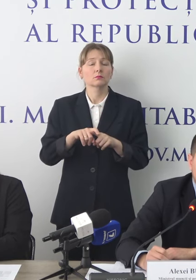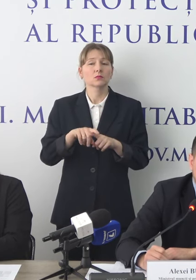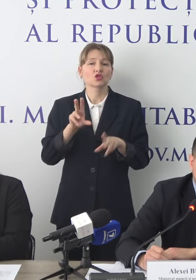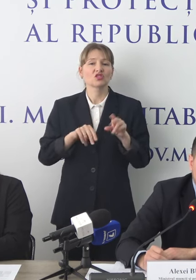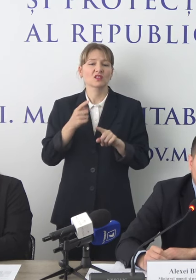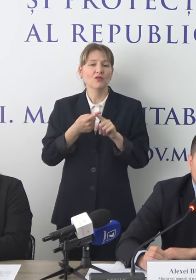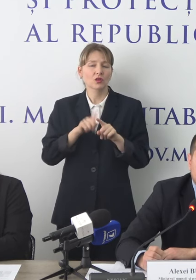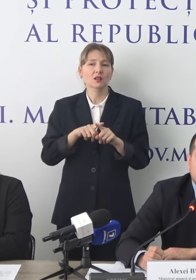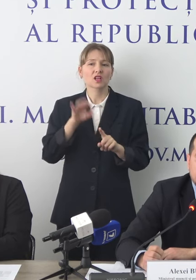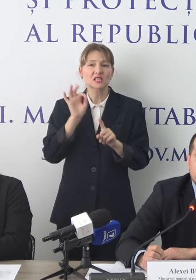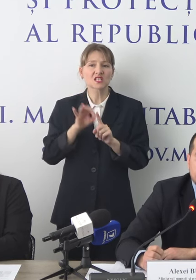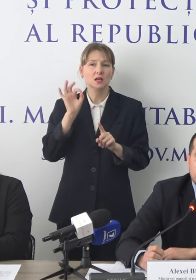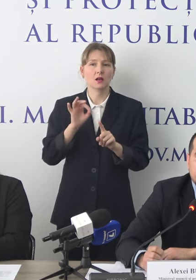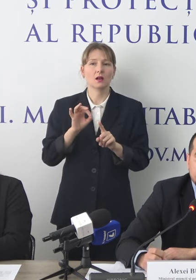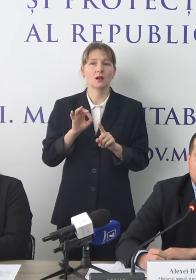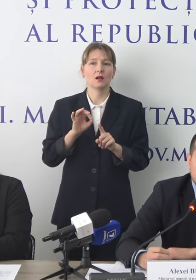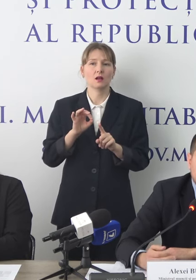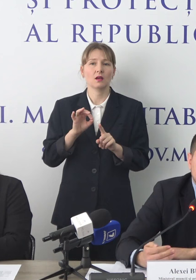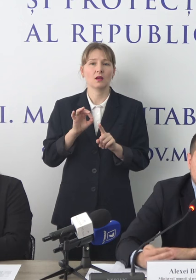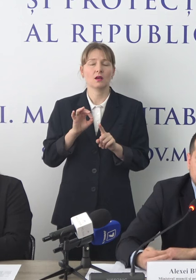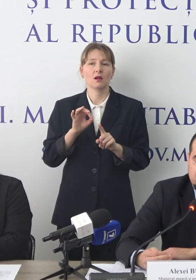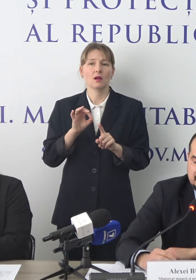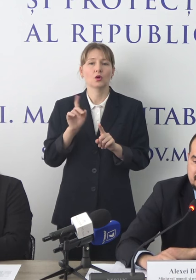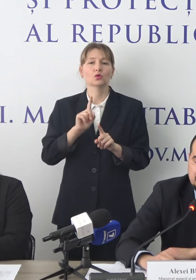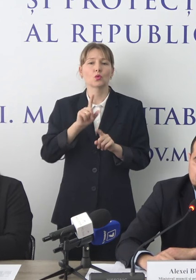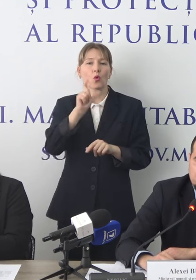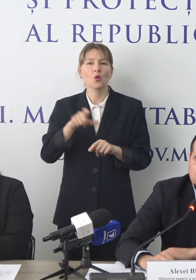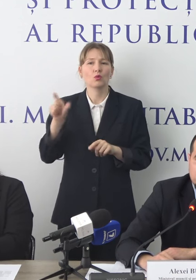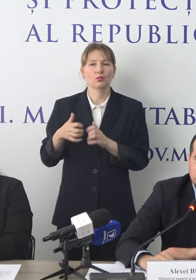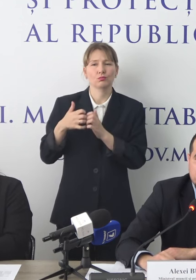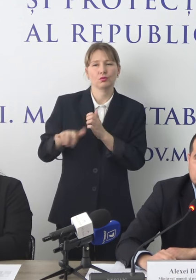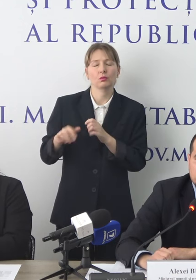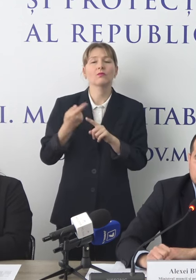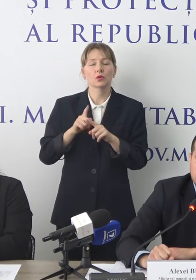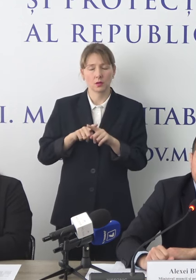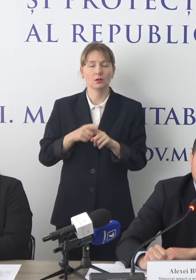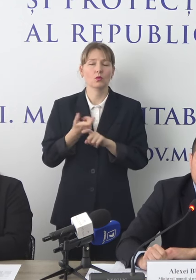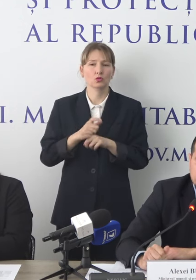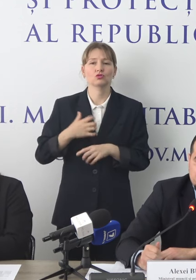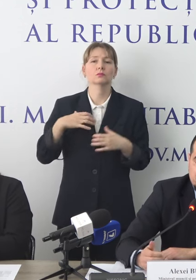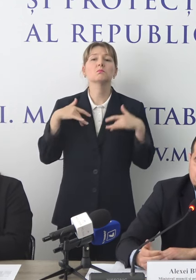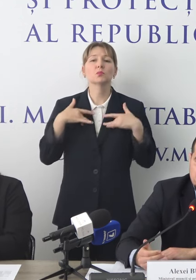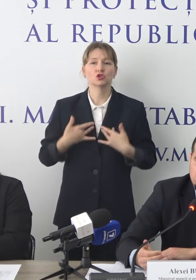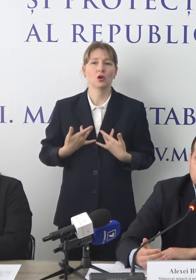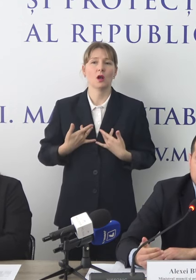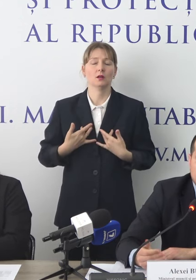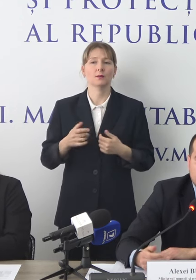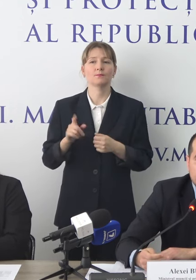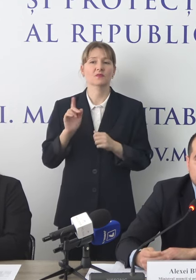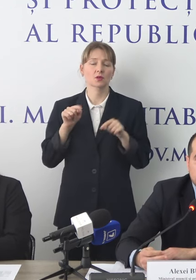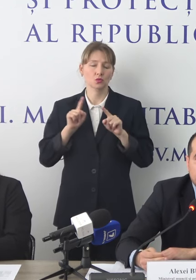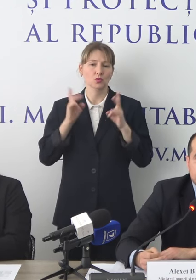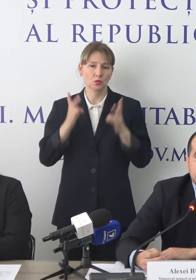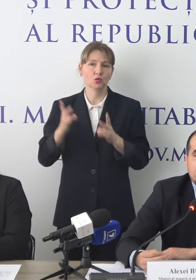lașă. O abordare care, de fapt, neagă realitatea din Republica Moldova. Și